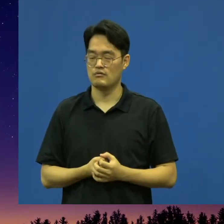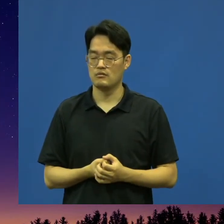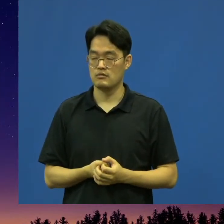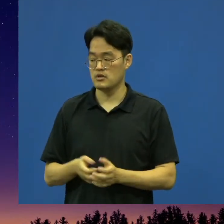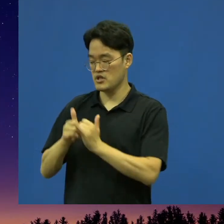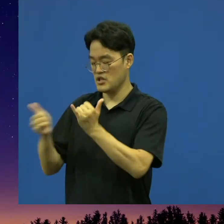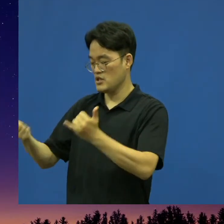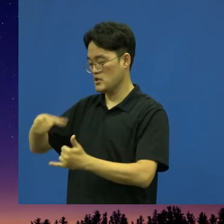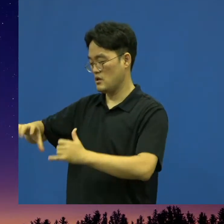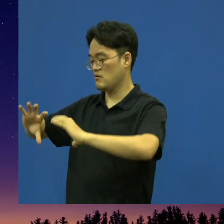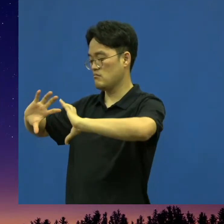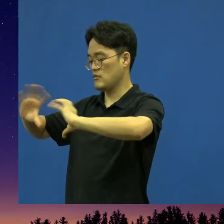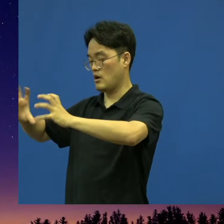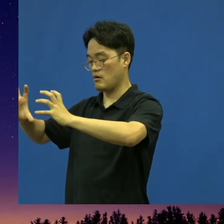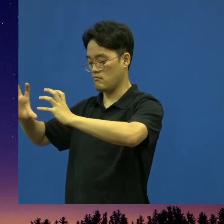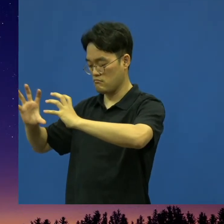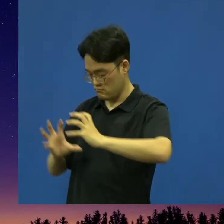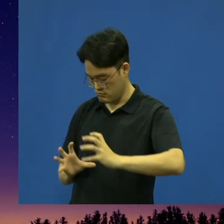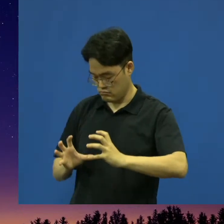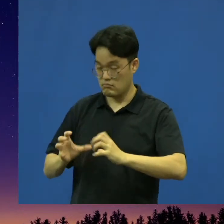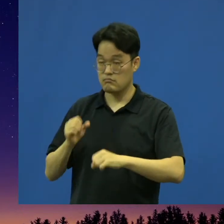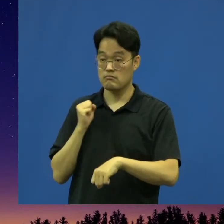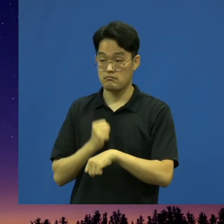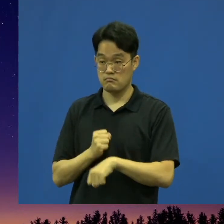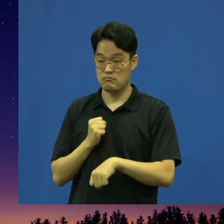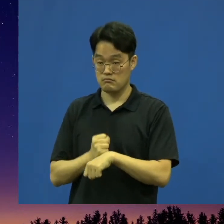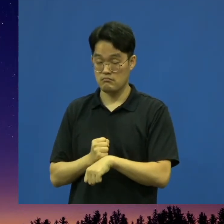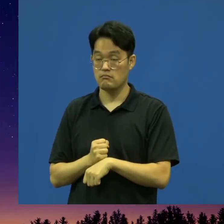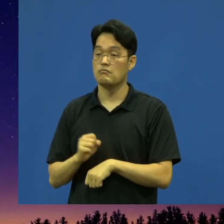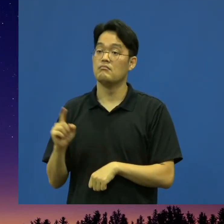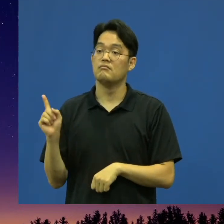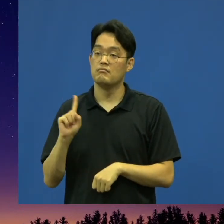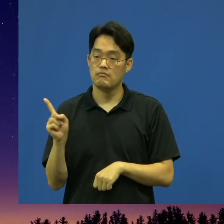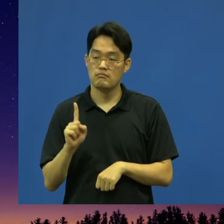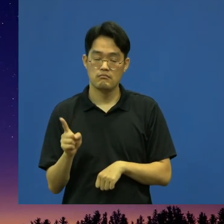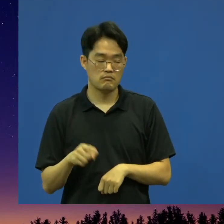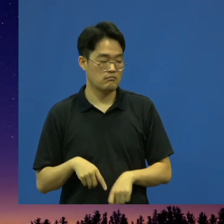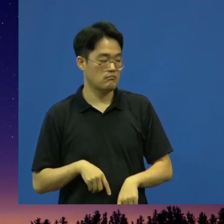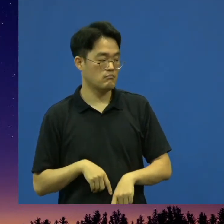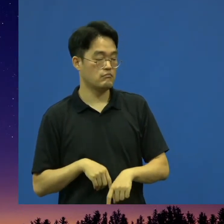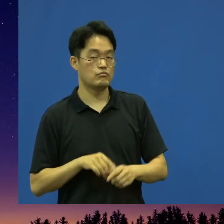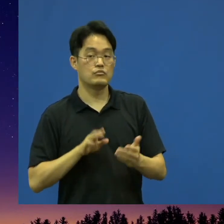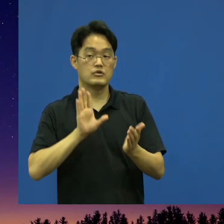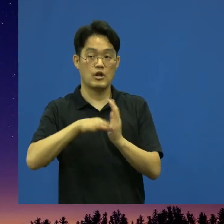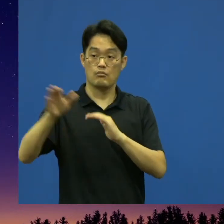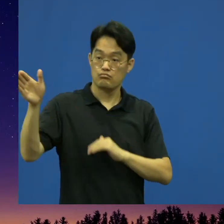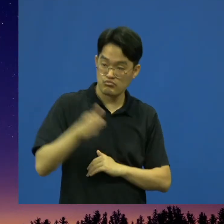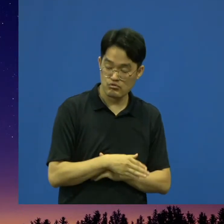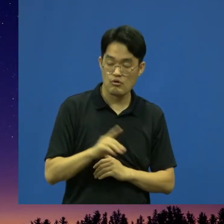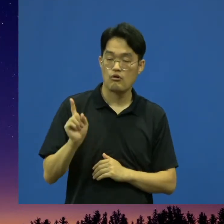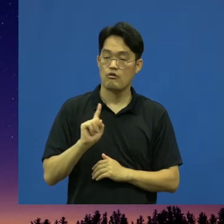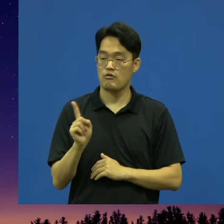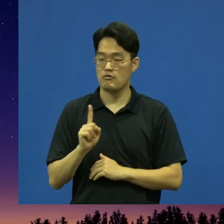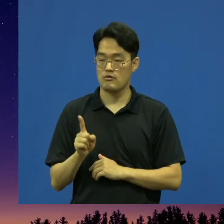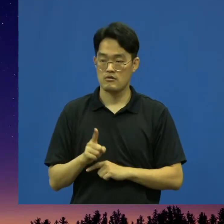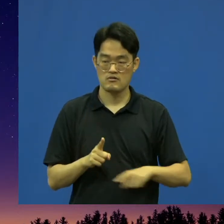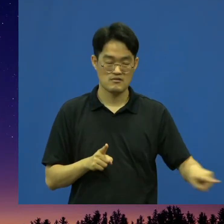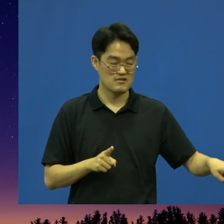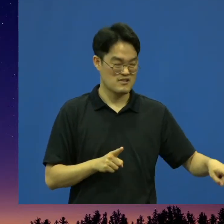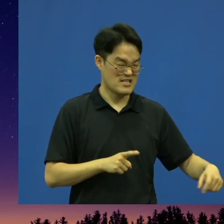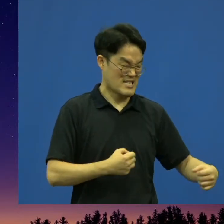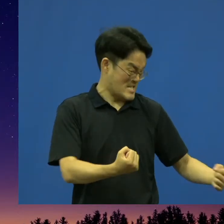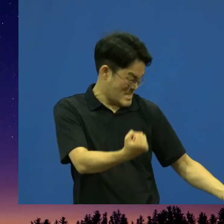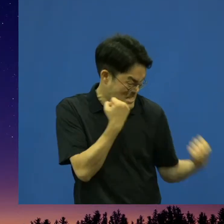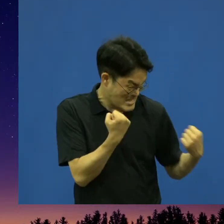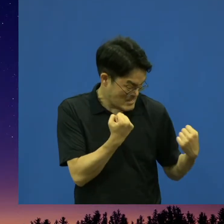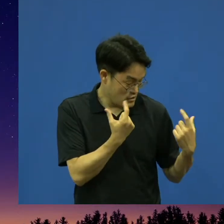인자의 나라가 딱 등장하자, 인자가 딱 등장하자 그때부터 어떻게 됩니까? 그렇게 떵떵거리던